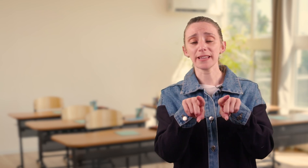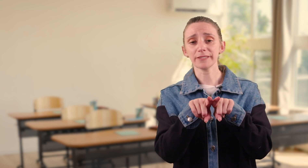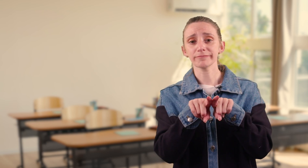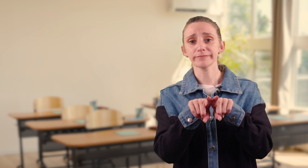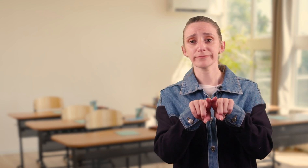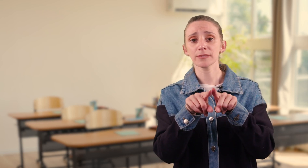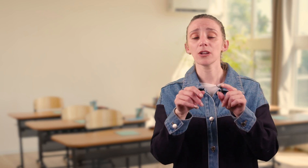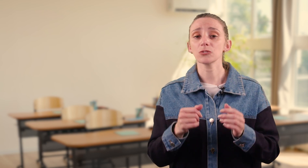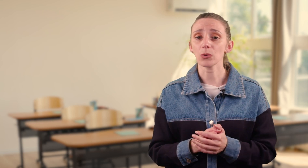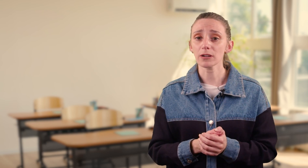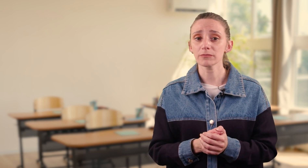pareil, soit